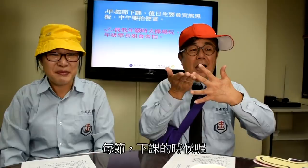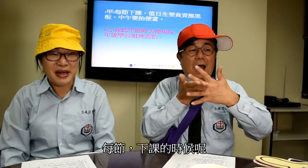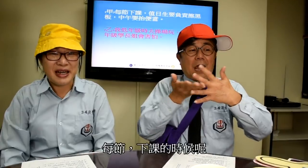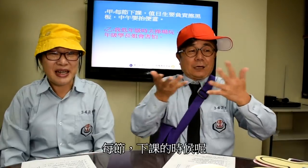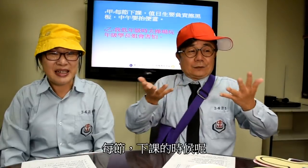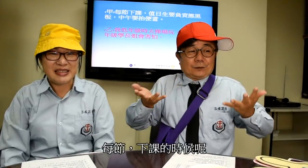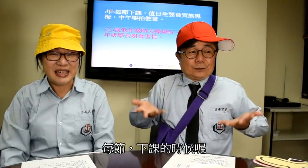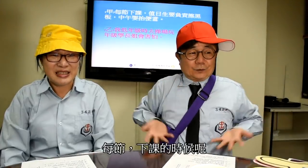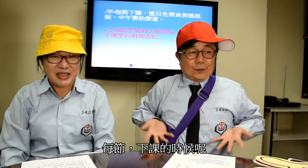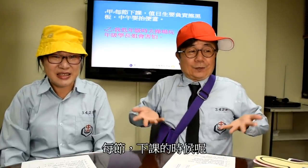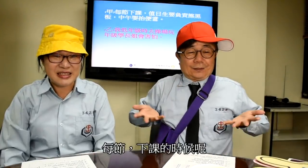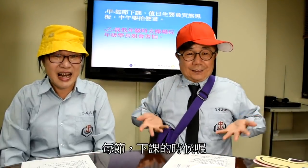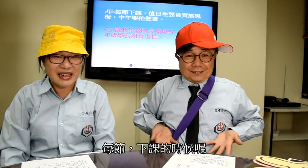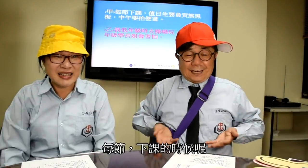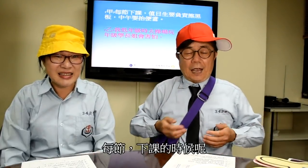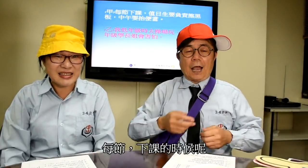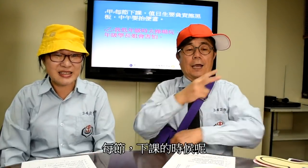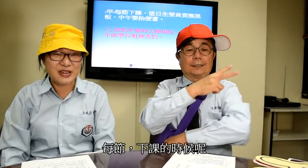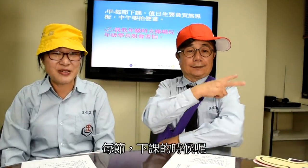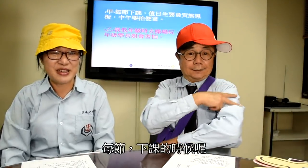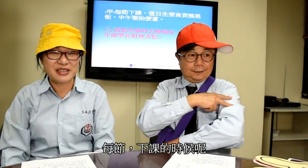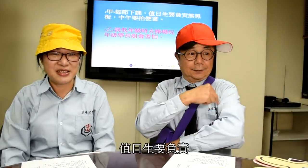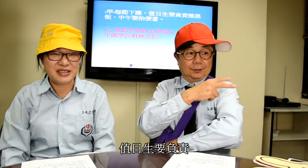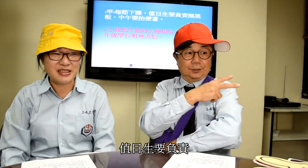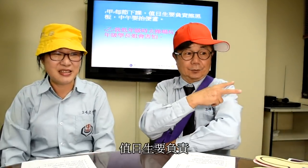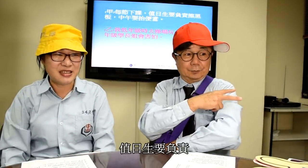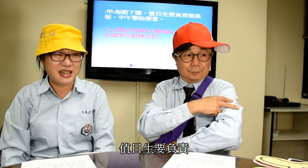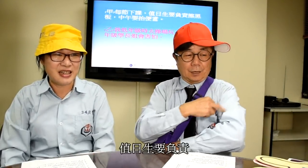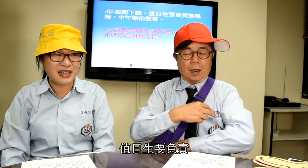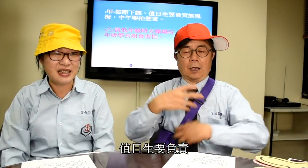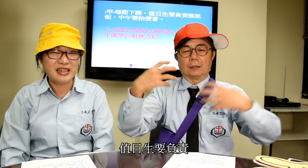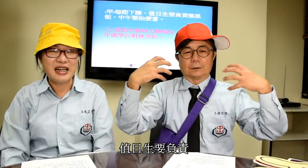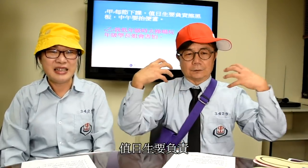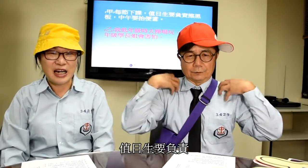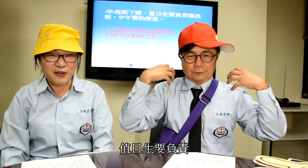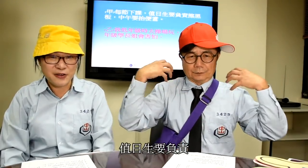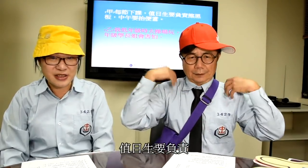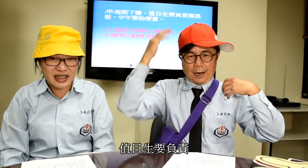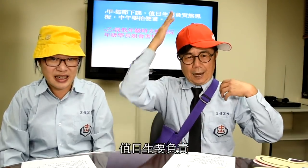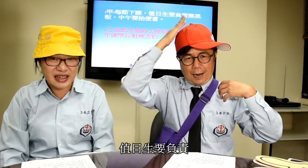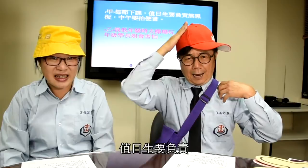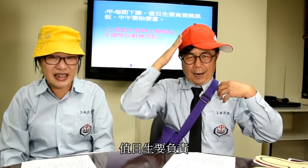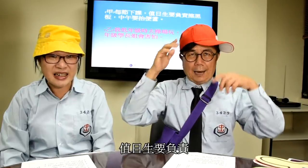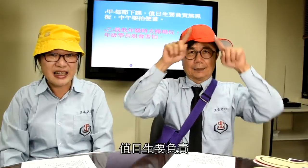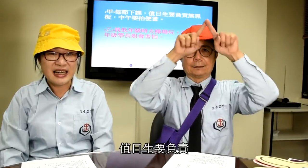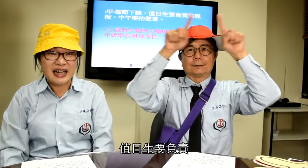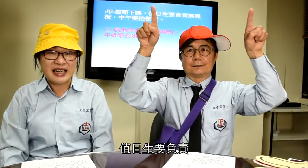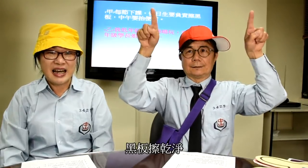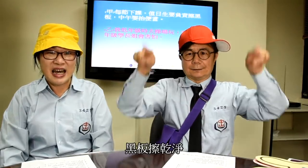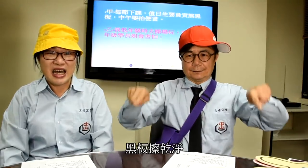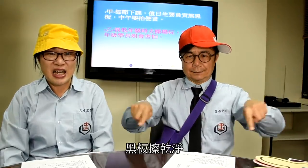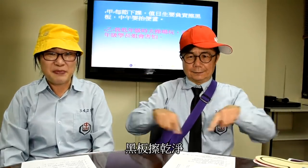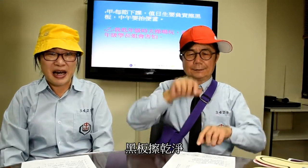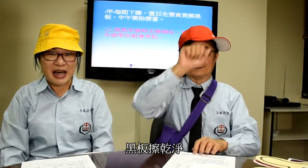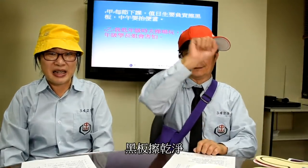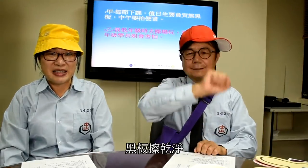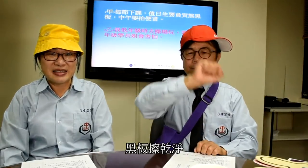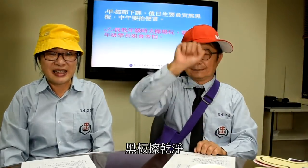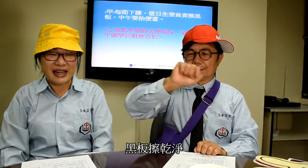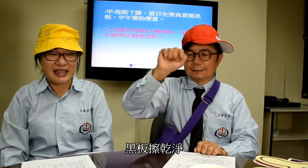每节下课的时候呢，值日生要负责黑板擦干